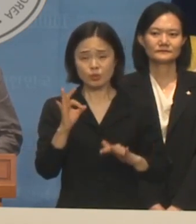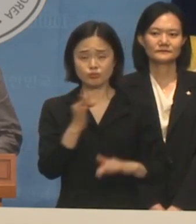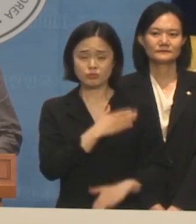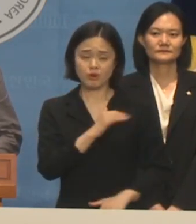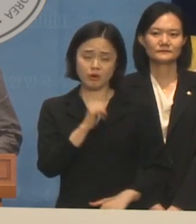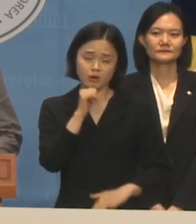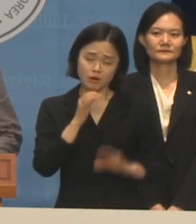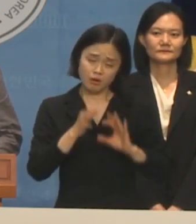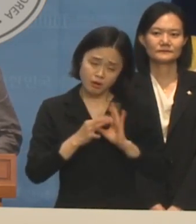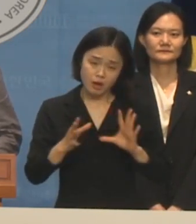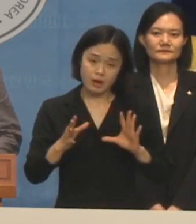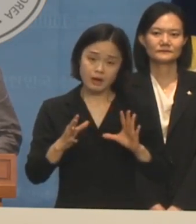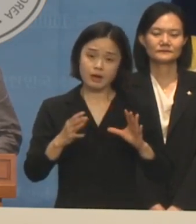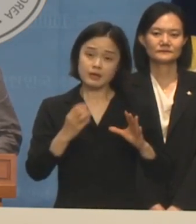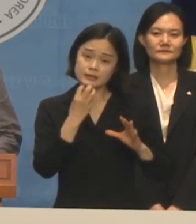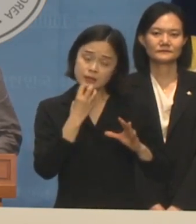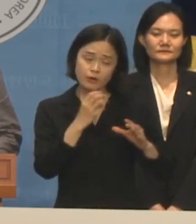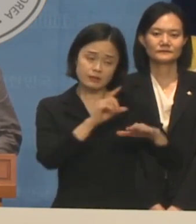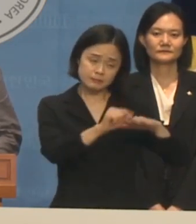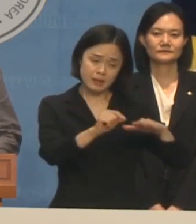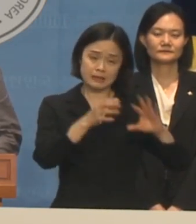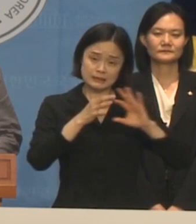의료 손길이 닿을 수 있어야 합니다.